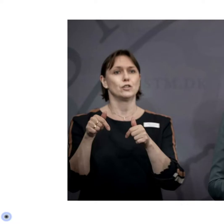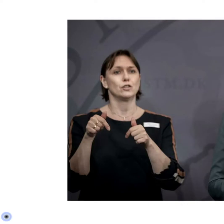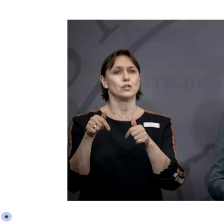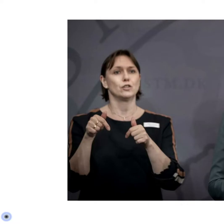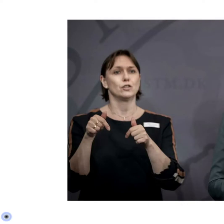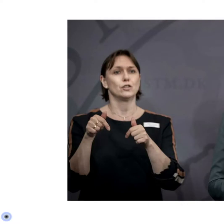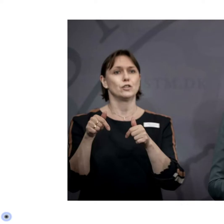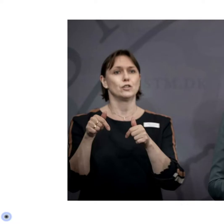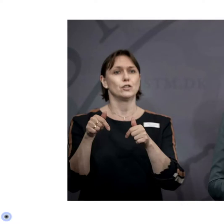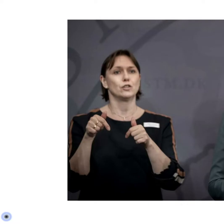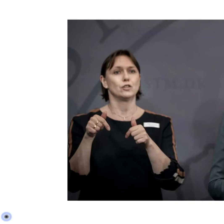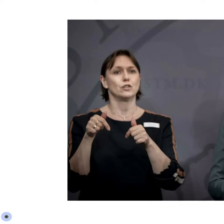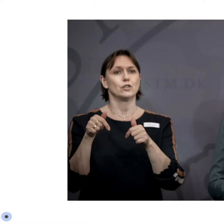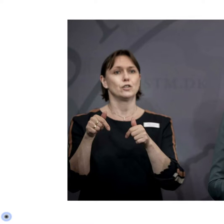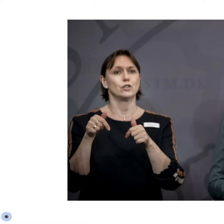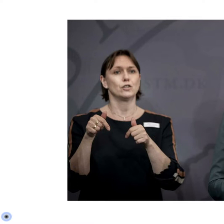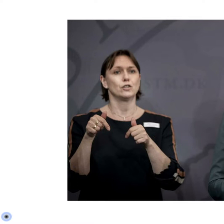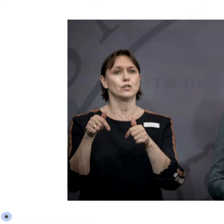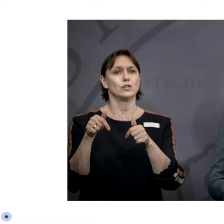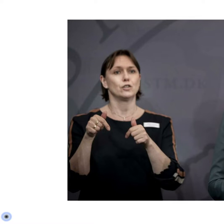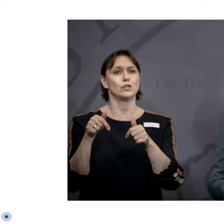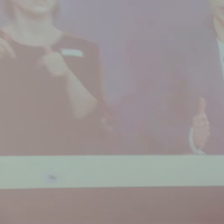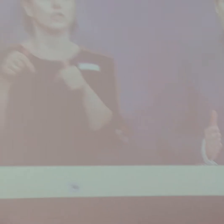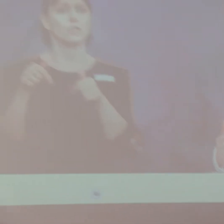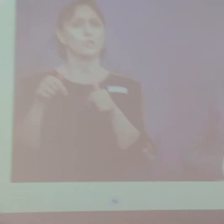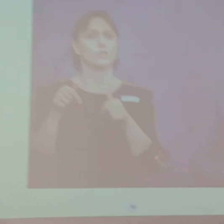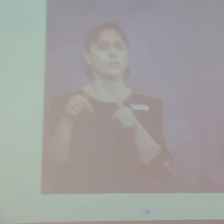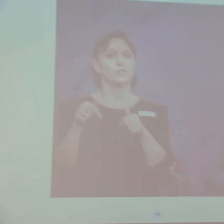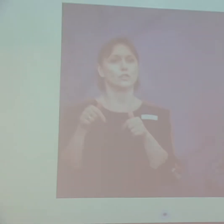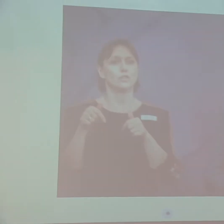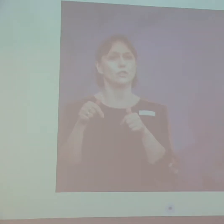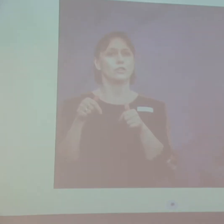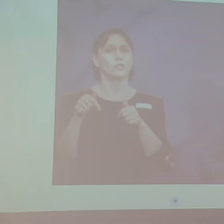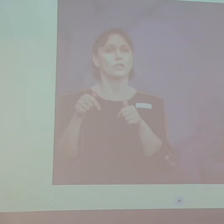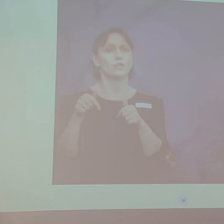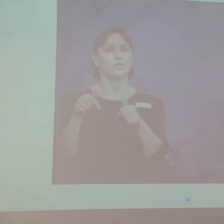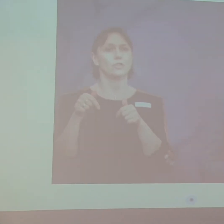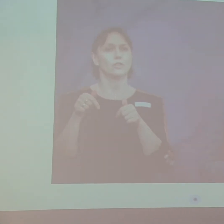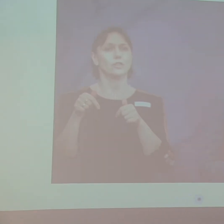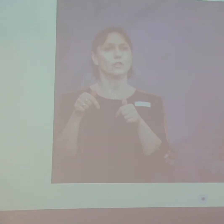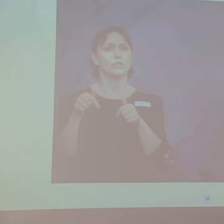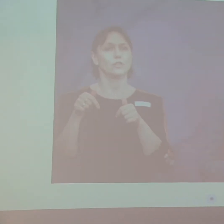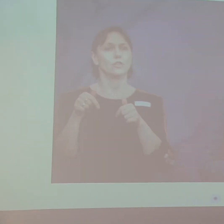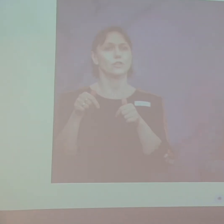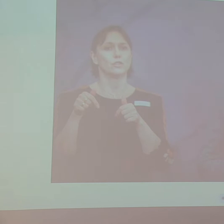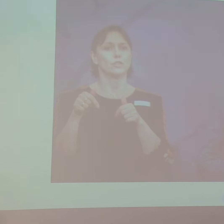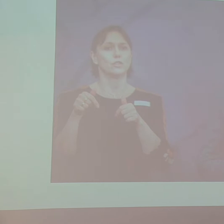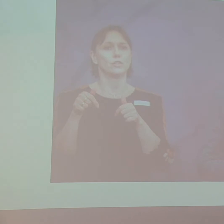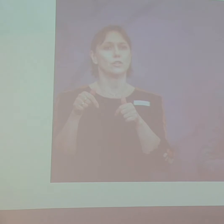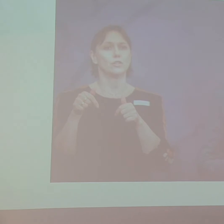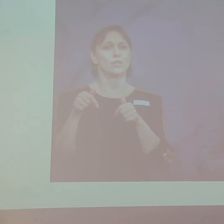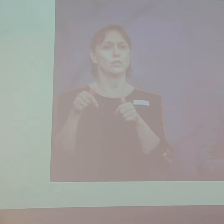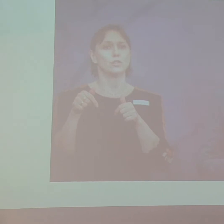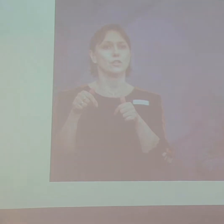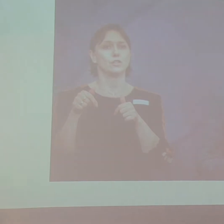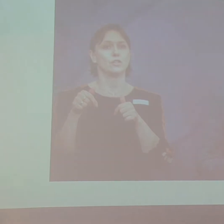De fleste tænker, tegnsprogstolk, det er dem der i fjernsynet, som tolkede til pressemøderne. Og det er det også. Men det er en meget,